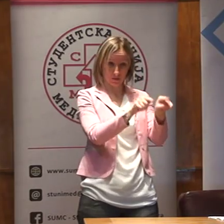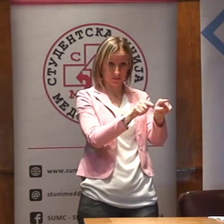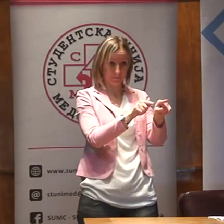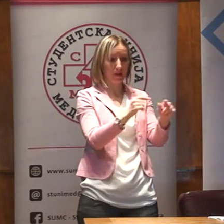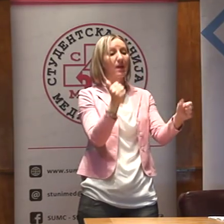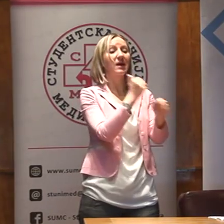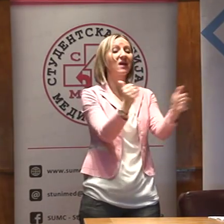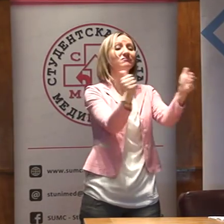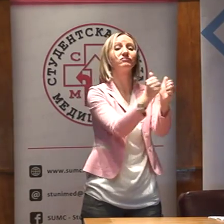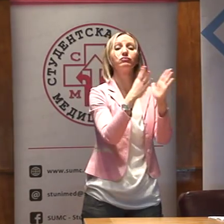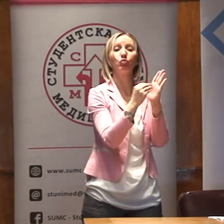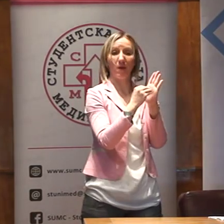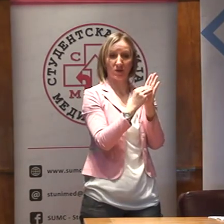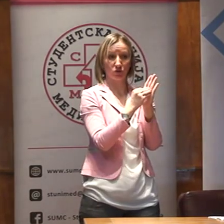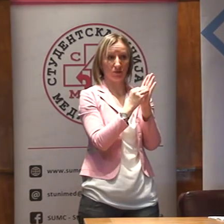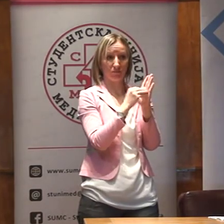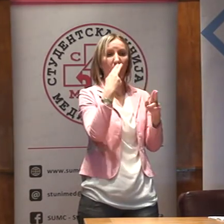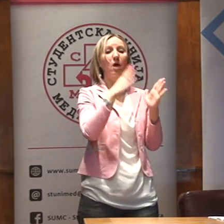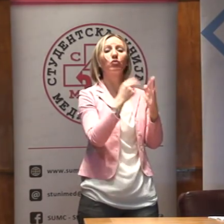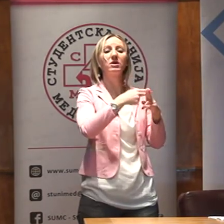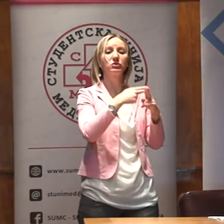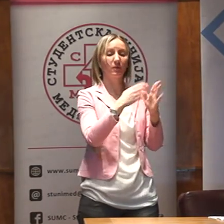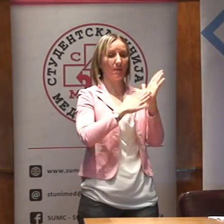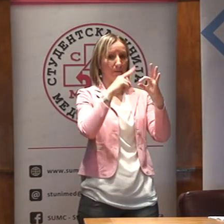doktorka, neuropsihijatar, i radi zajedno sa